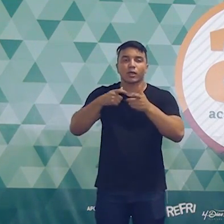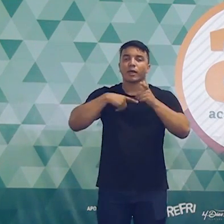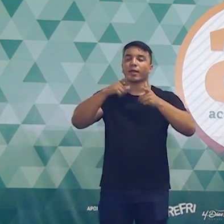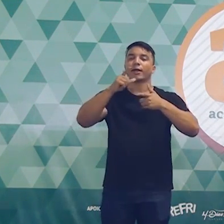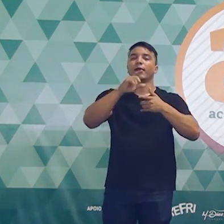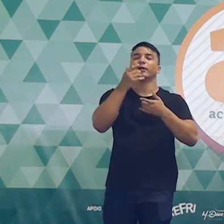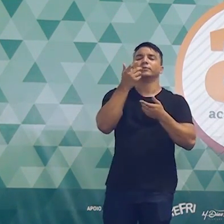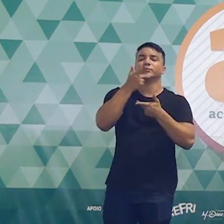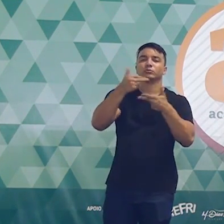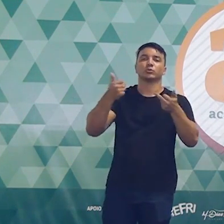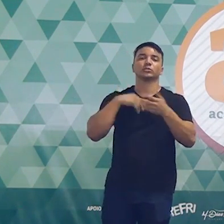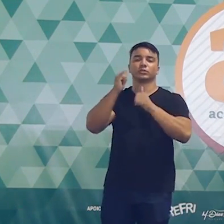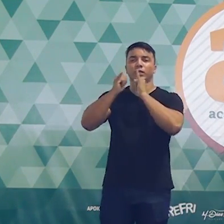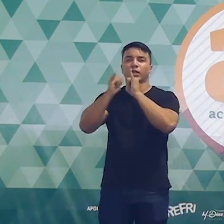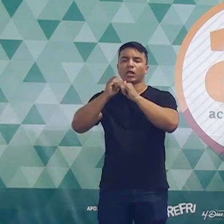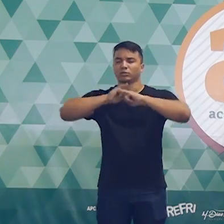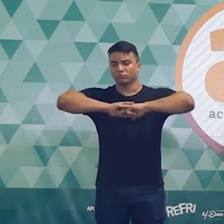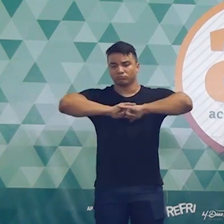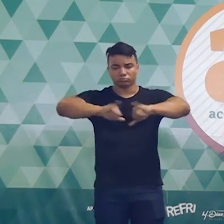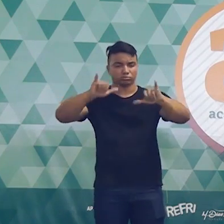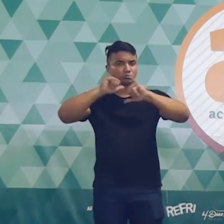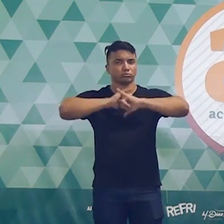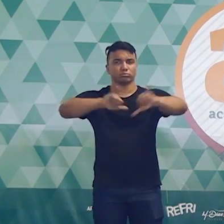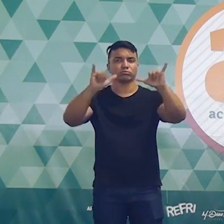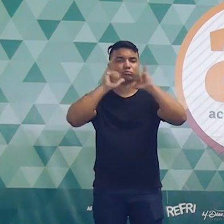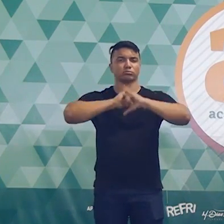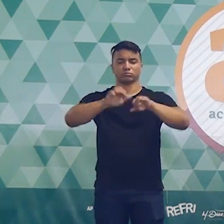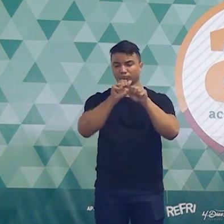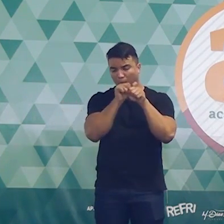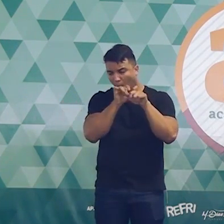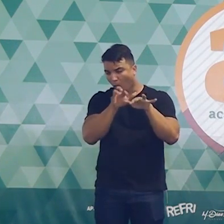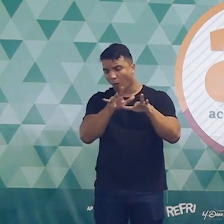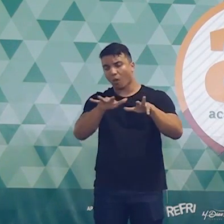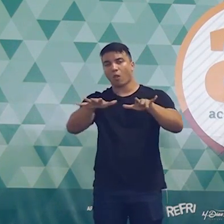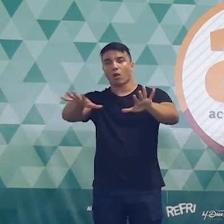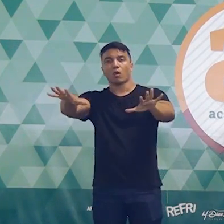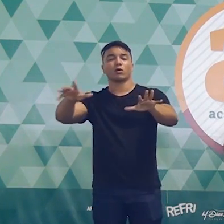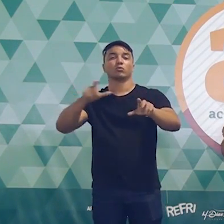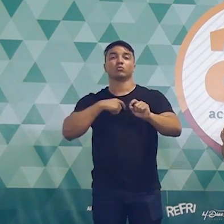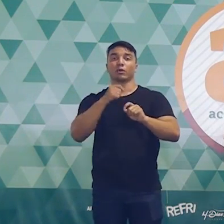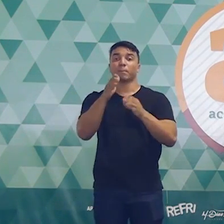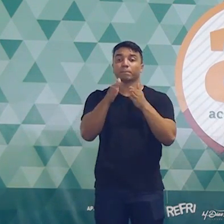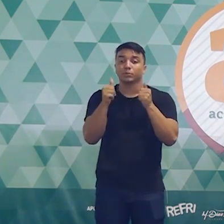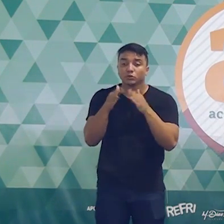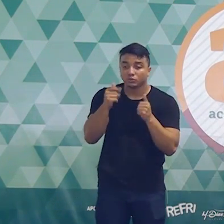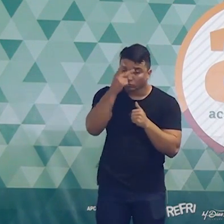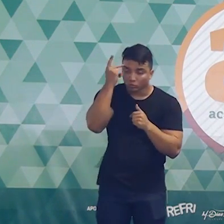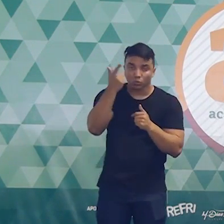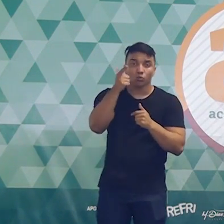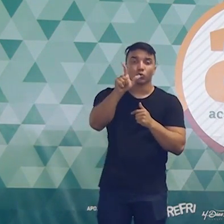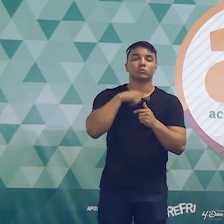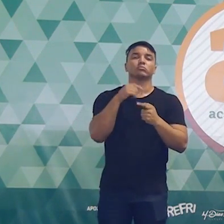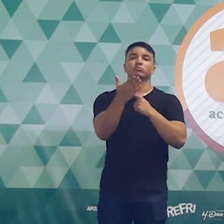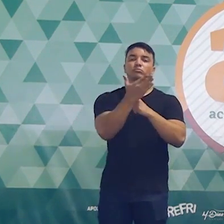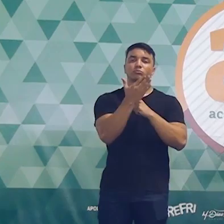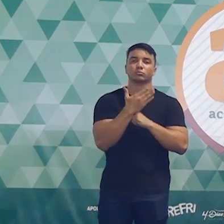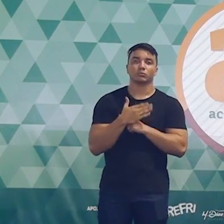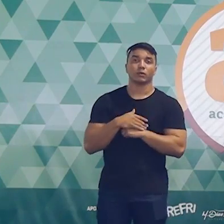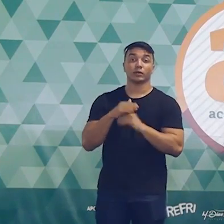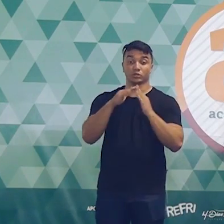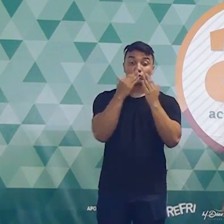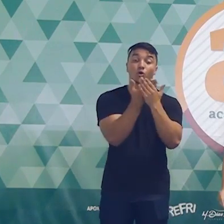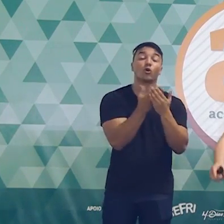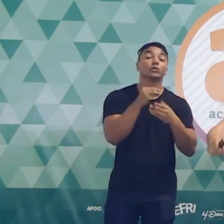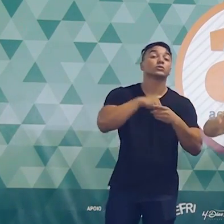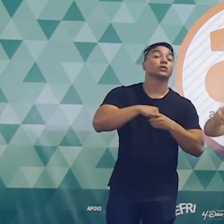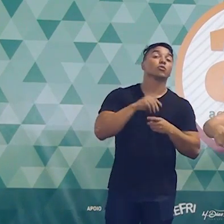sociais, postam nas redes sociais conclamando a colaboração de outros cidadãos. Aí você vai para a